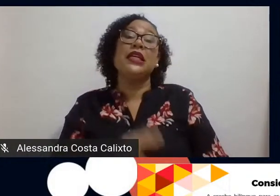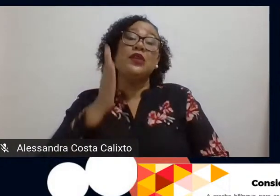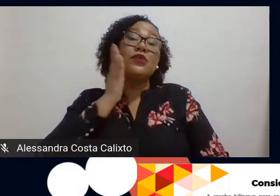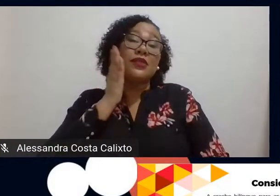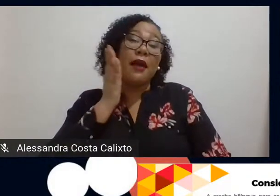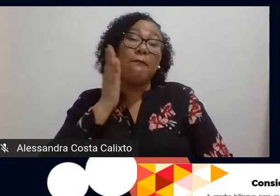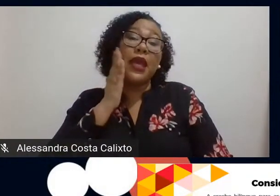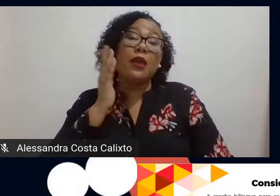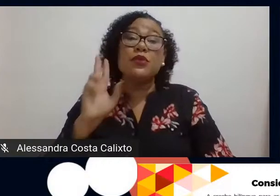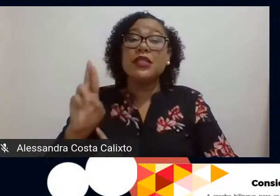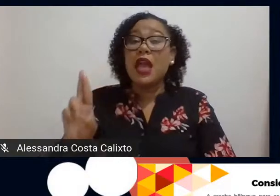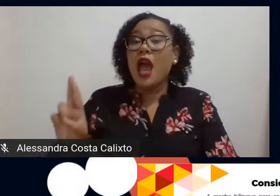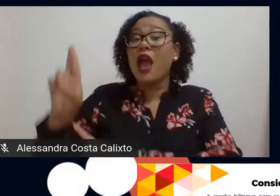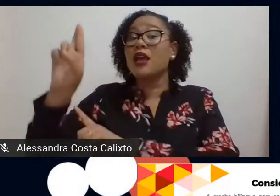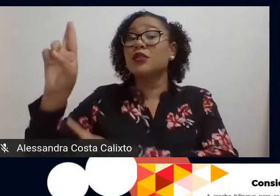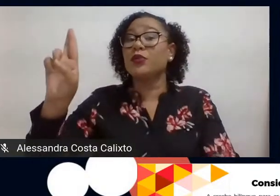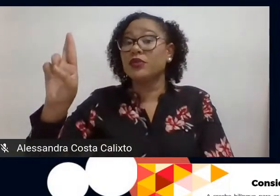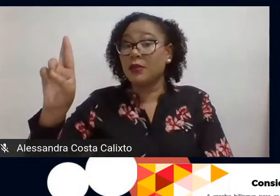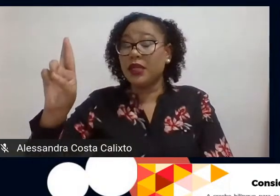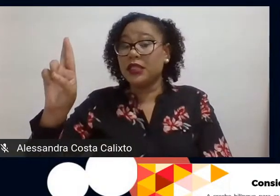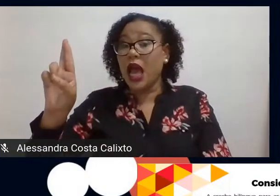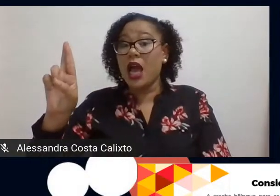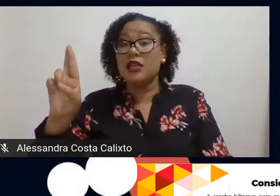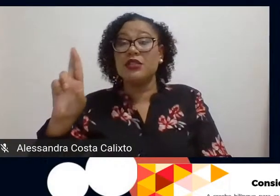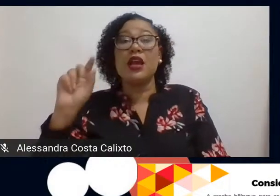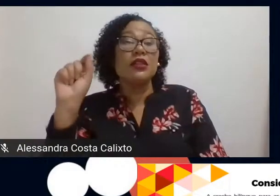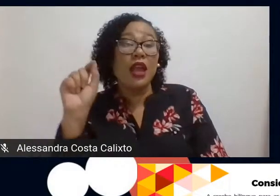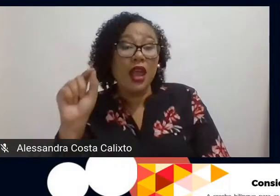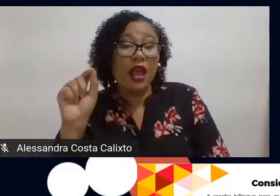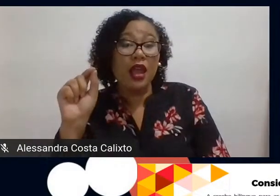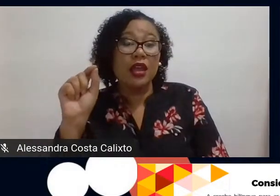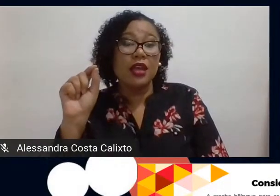seu processo de aquisição linguística.